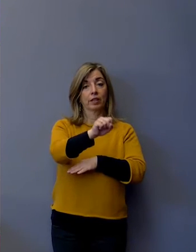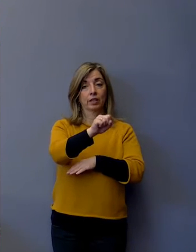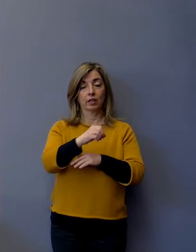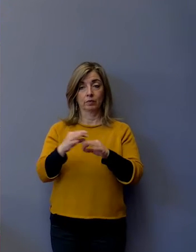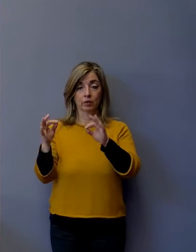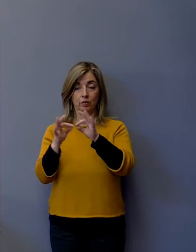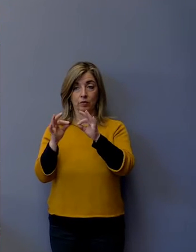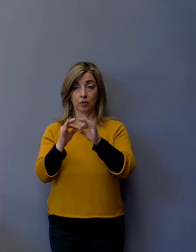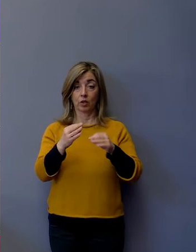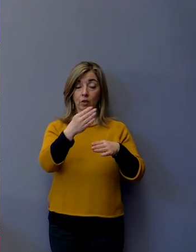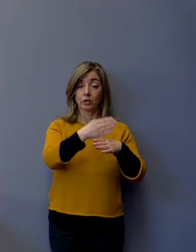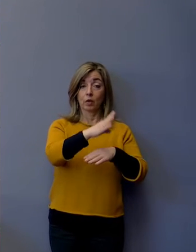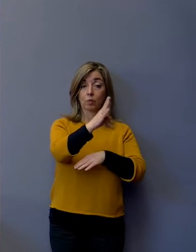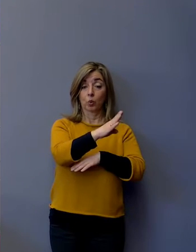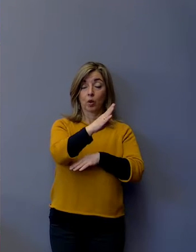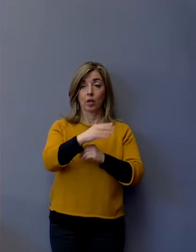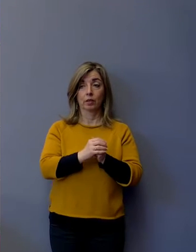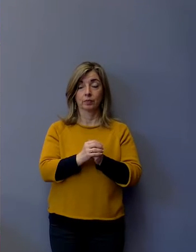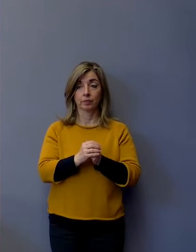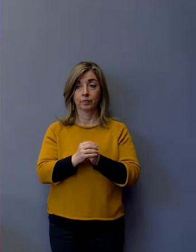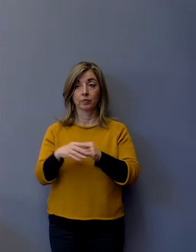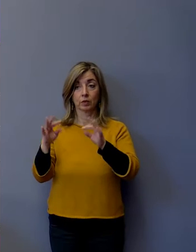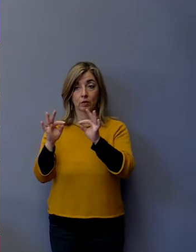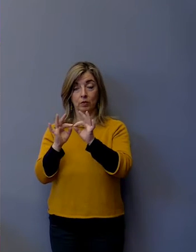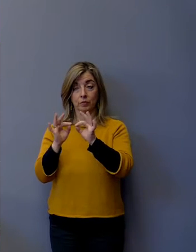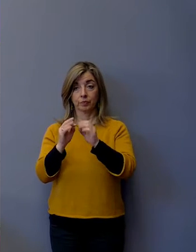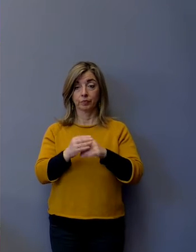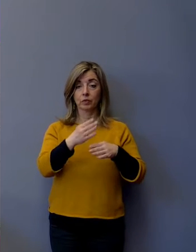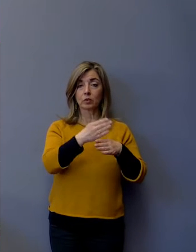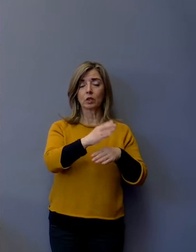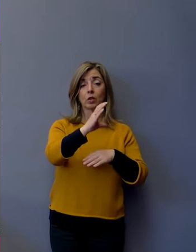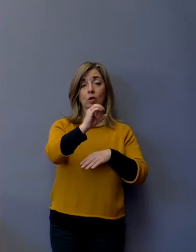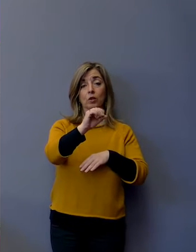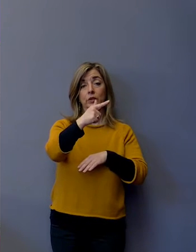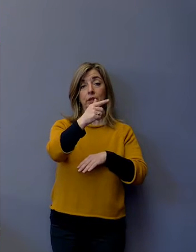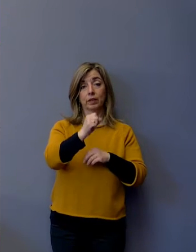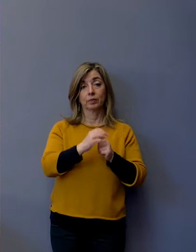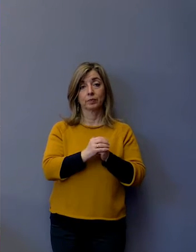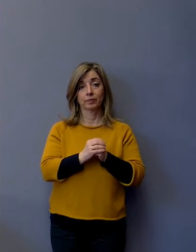consigliera bruccoleri amorevole consigliere costa